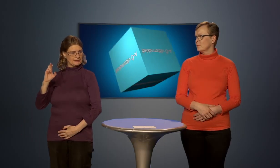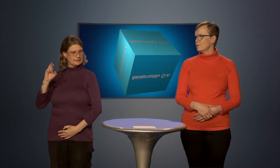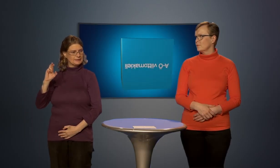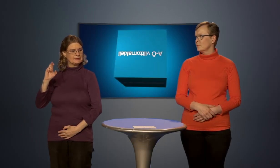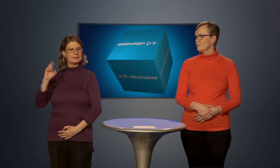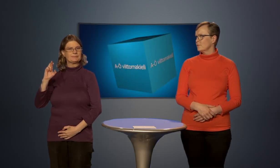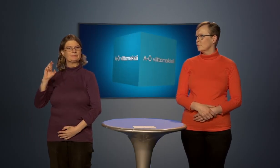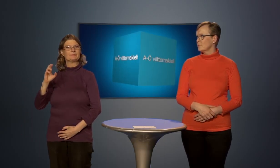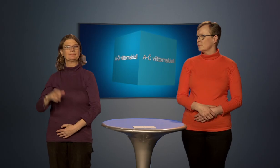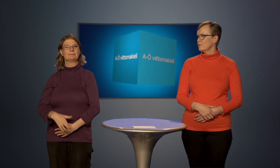R.